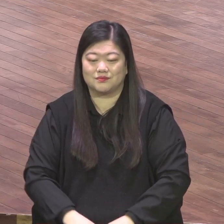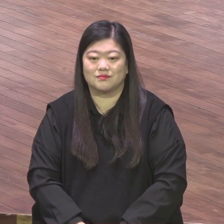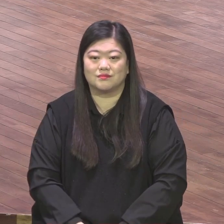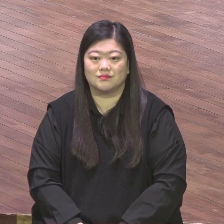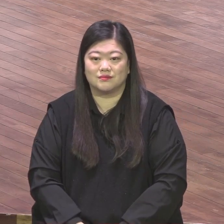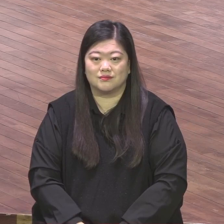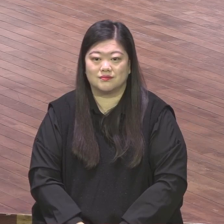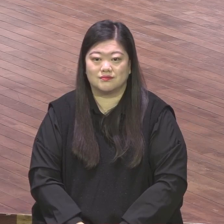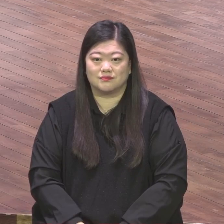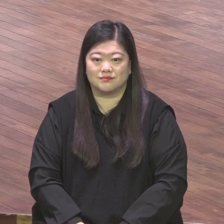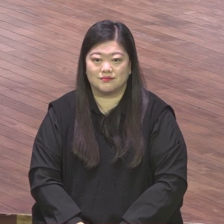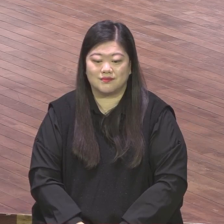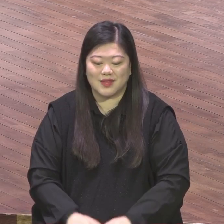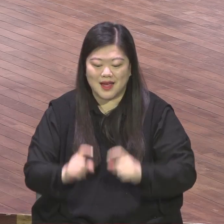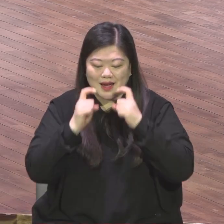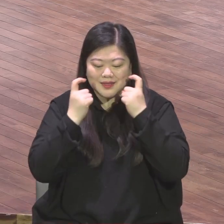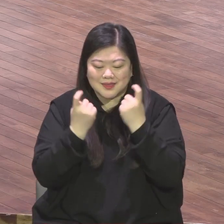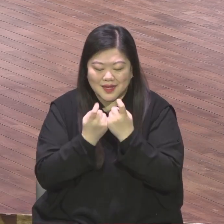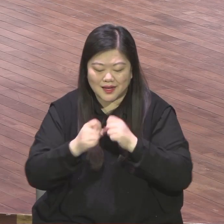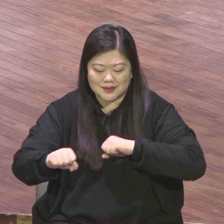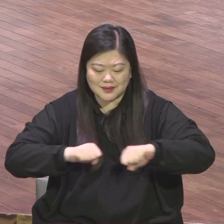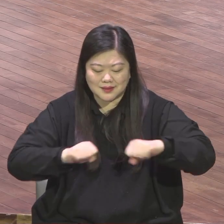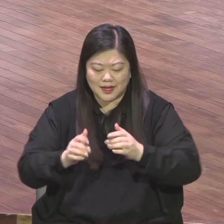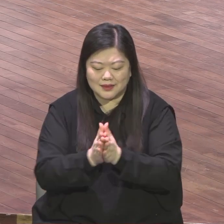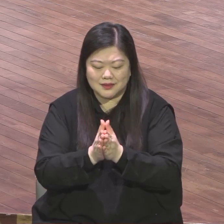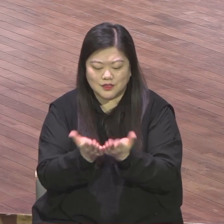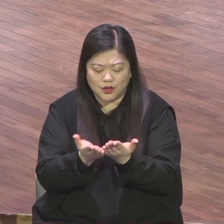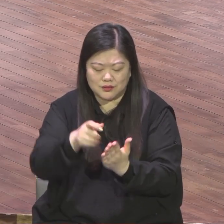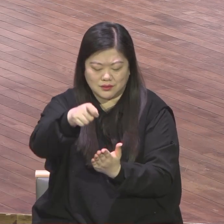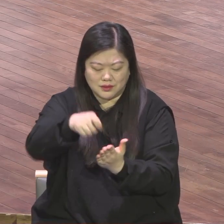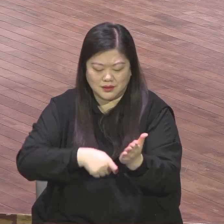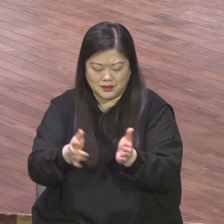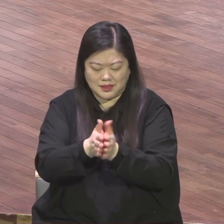개인 행전을 기록합시다.